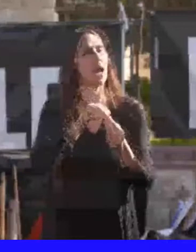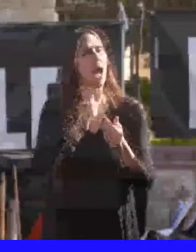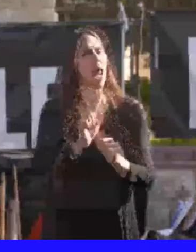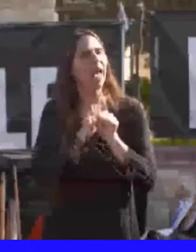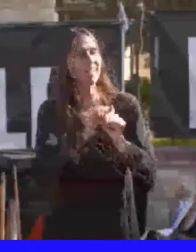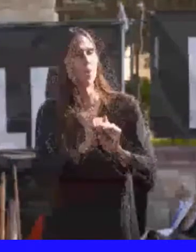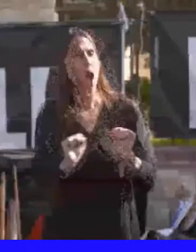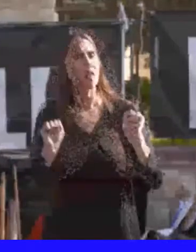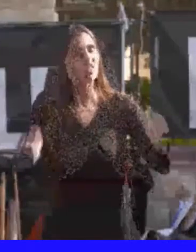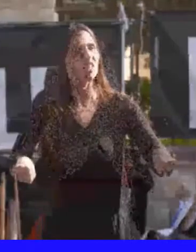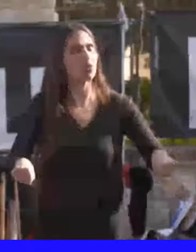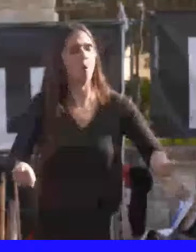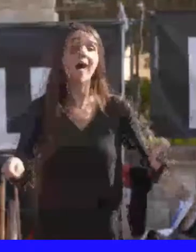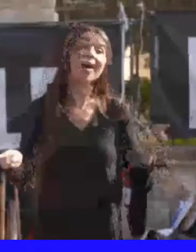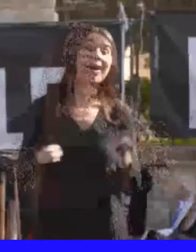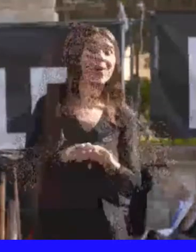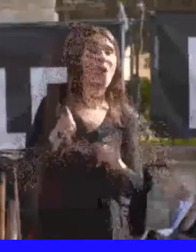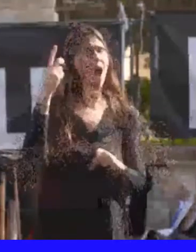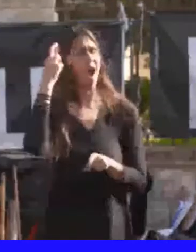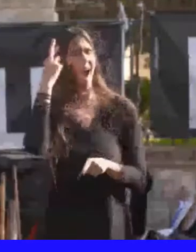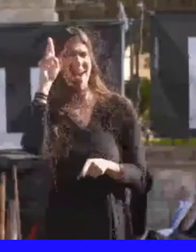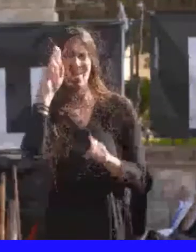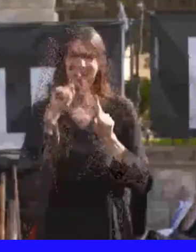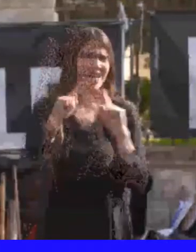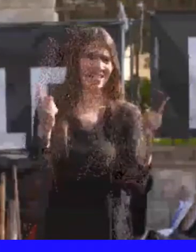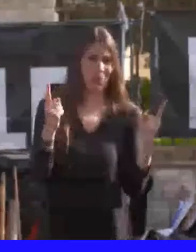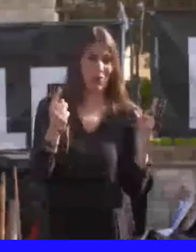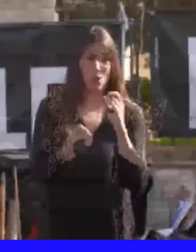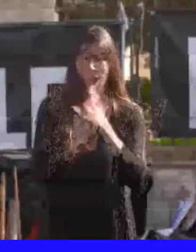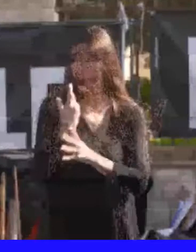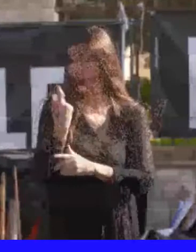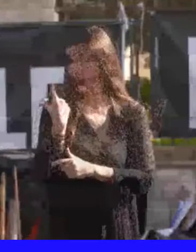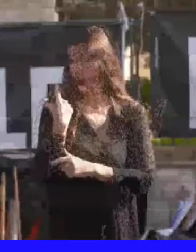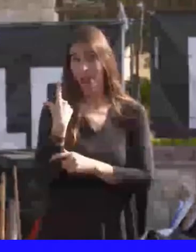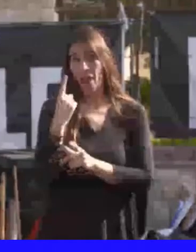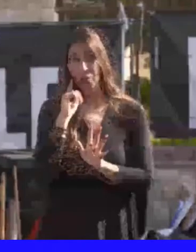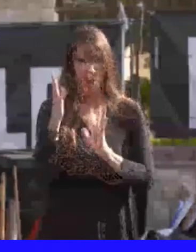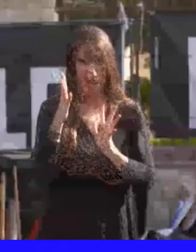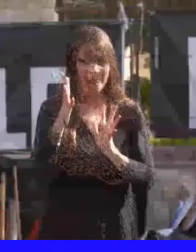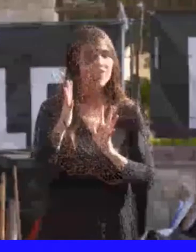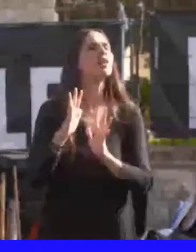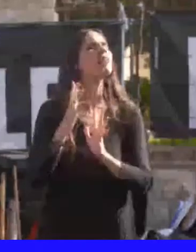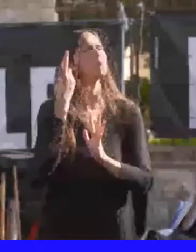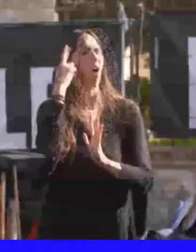לחיזוק הדיקטטורה, כמו הרעיון ההזוי שנולד בשבוע שעבר כמדומני,